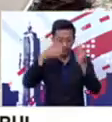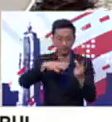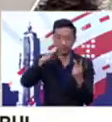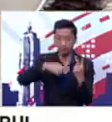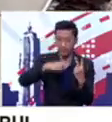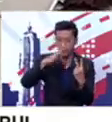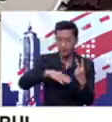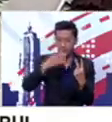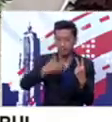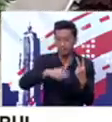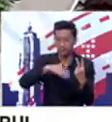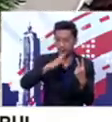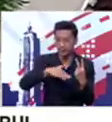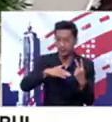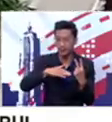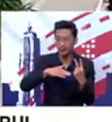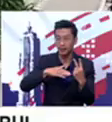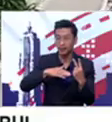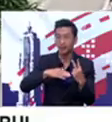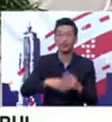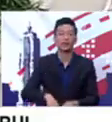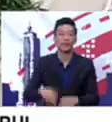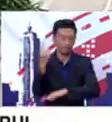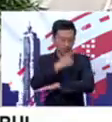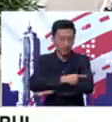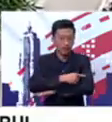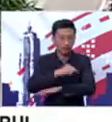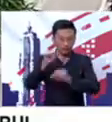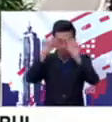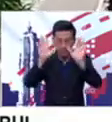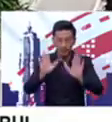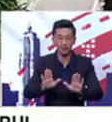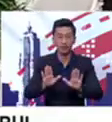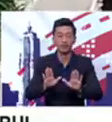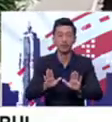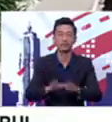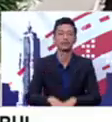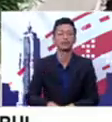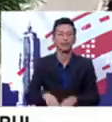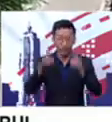itu akan diadakan Ahad ini di Felda Tersang dekat Raub.